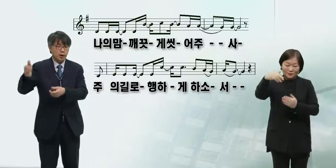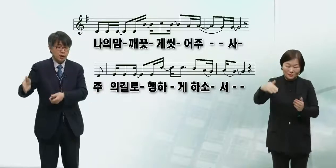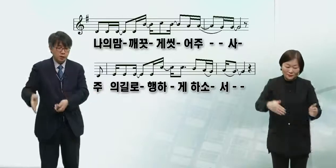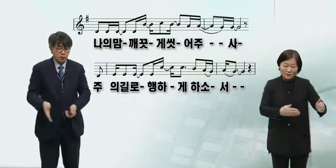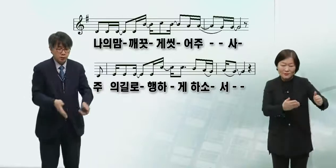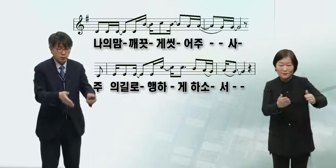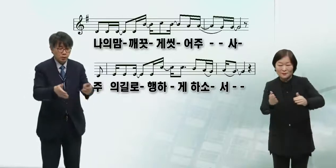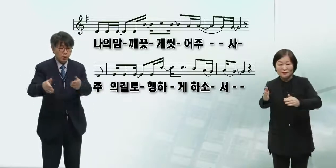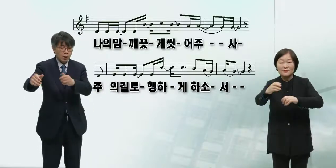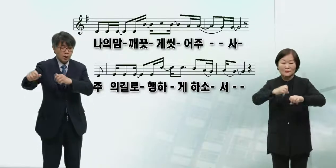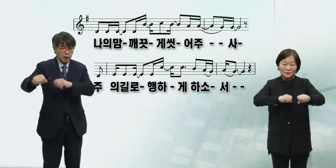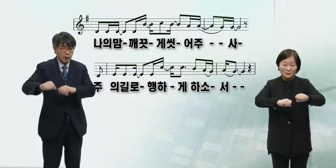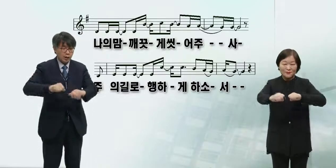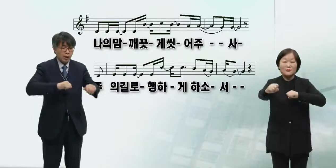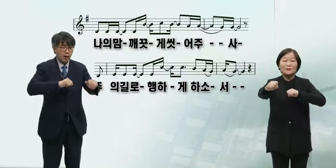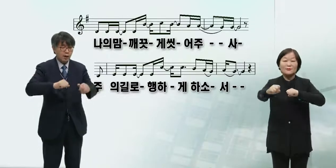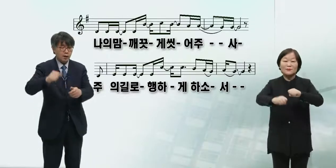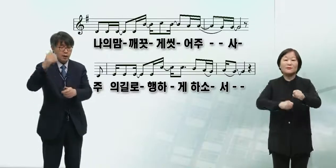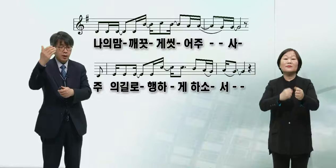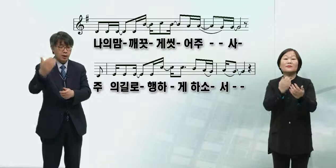주의 길로 행하게